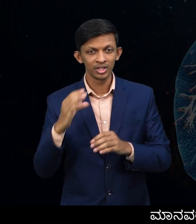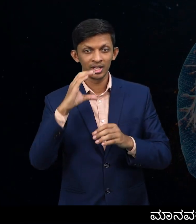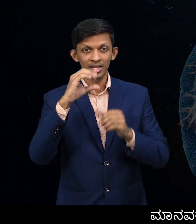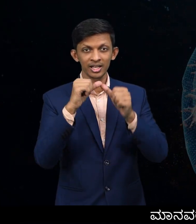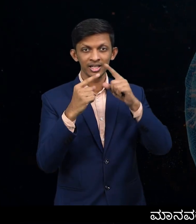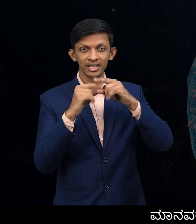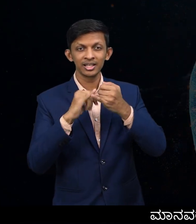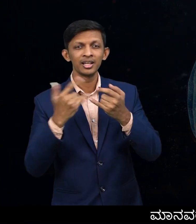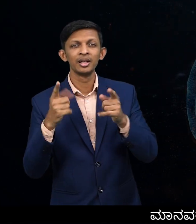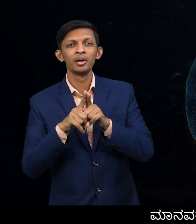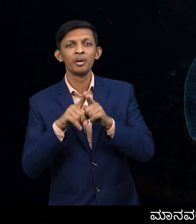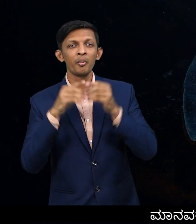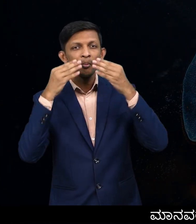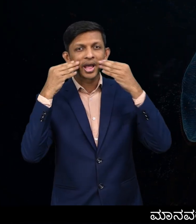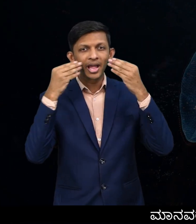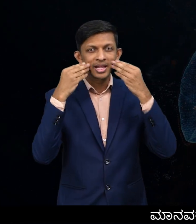ಮಾನವರಂತೆಯೇ ಇರುತ್ತದೆ.